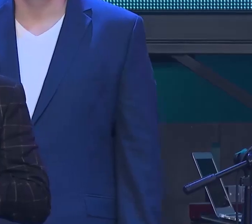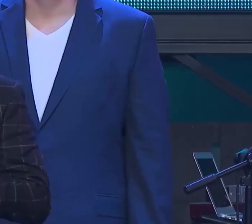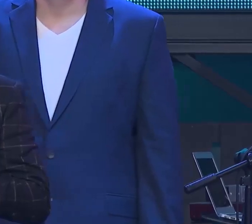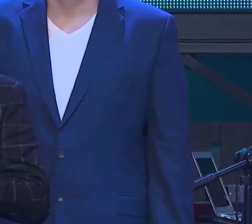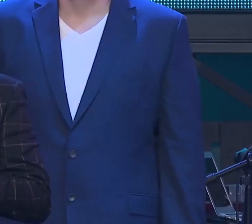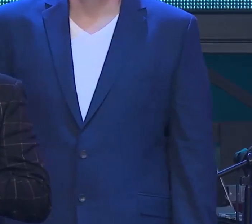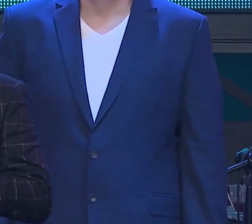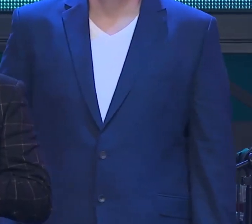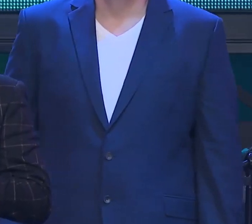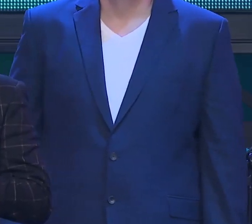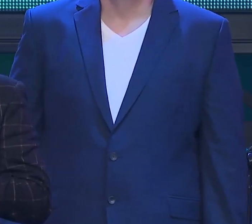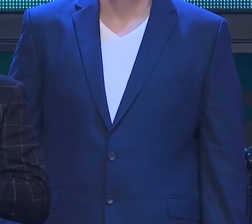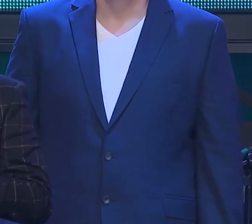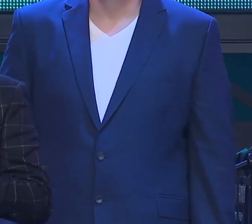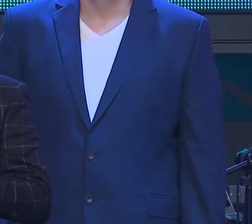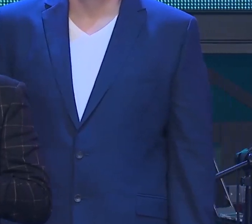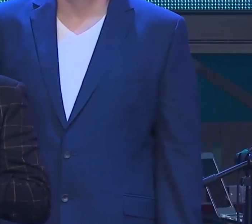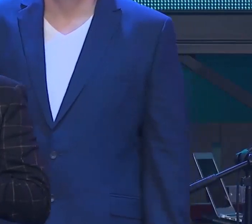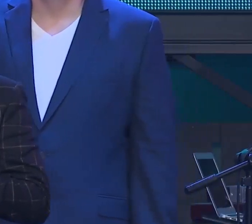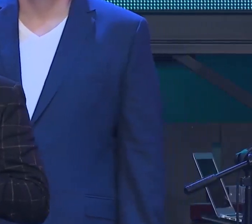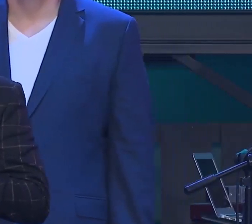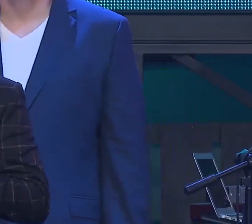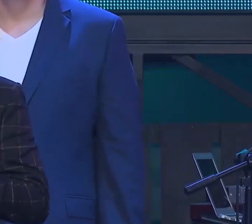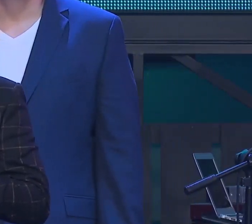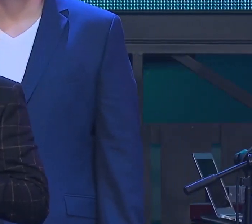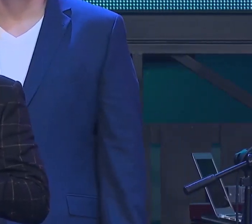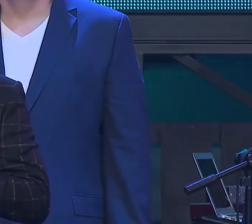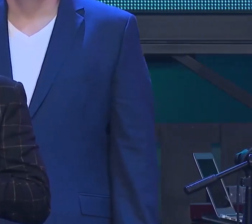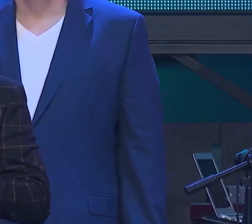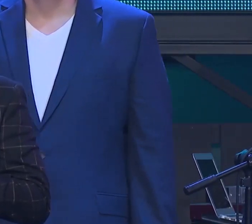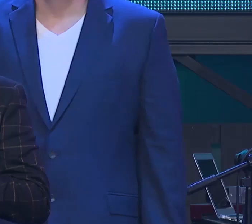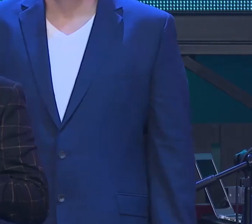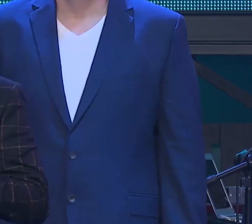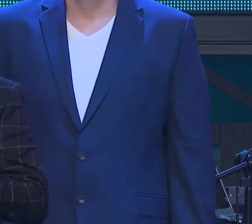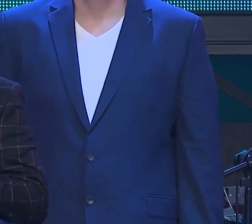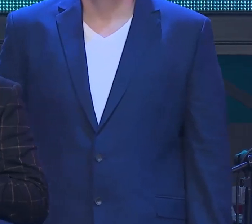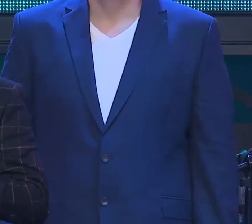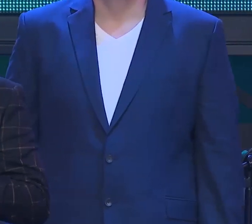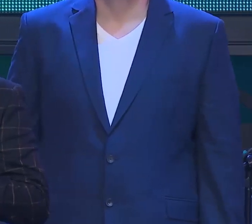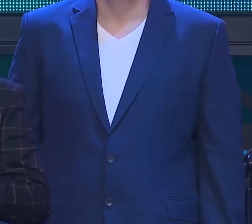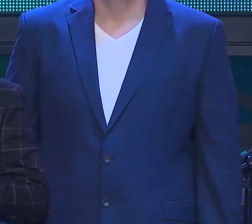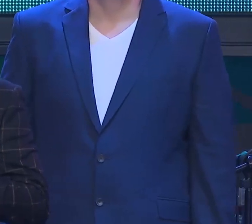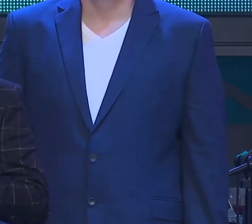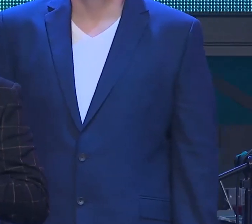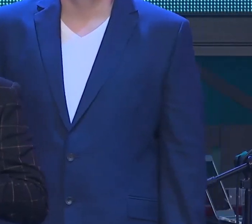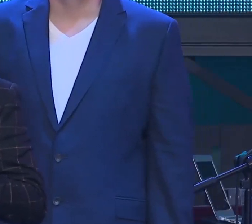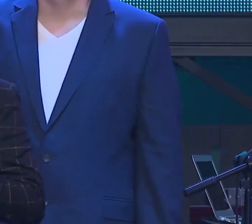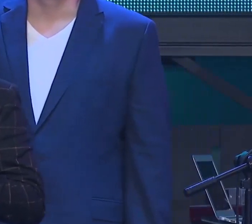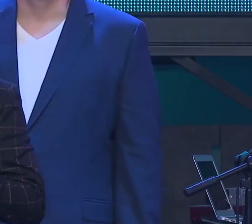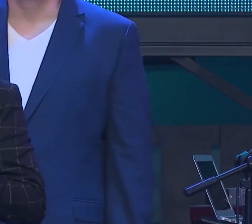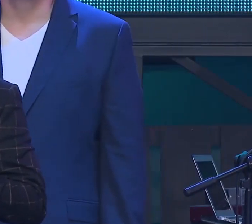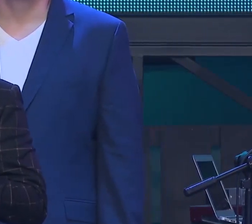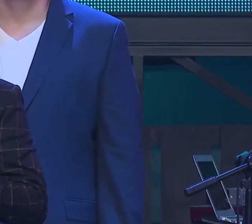hari ini Tuhan, kalau Kau izinkan untuk memberikan persembahan, baik persembahan misi dan diakonia juga Tuhan,